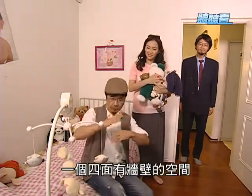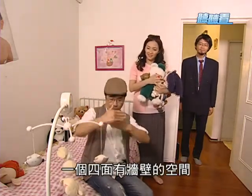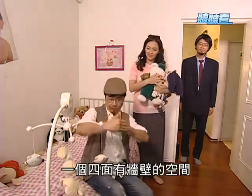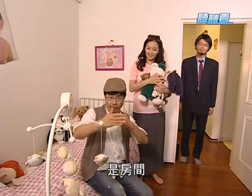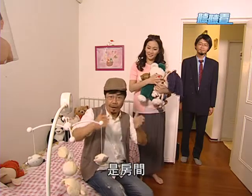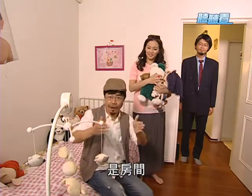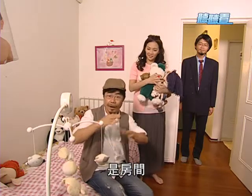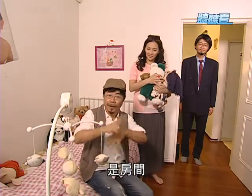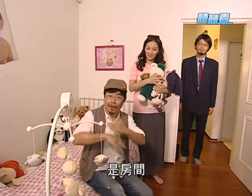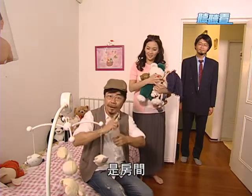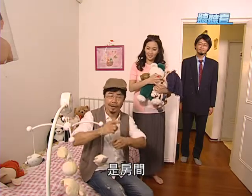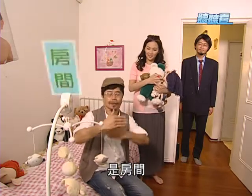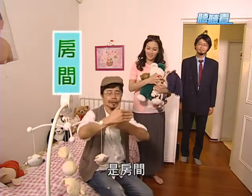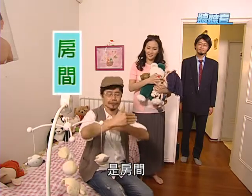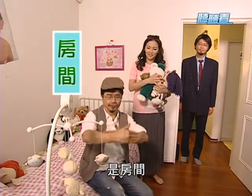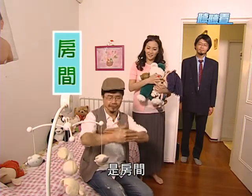是房间。